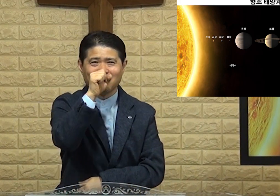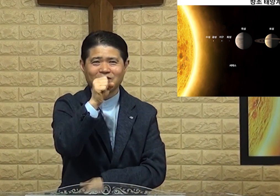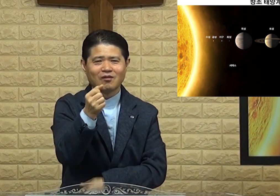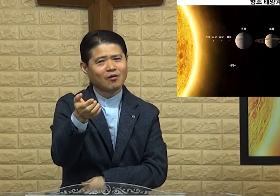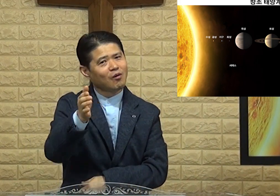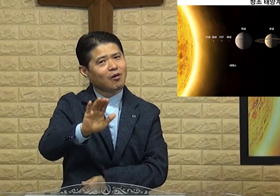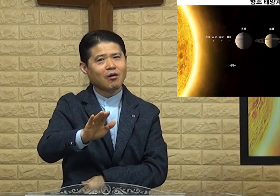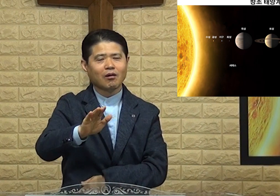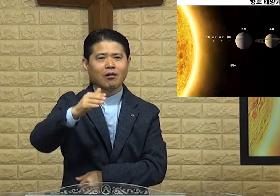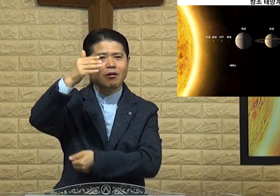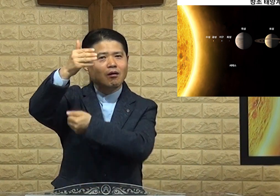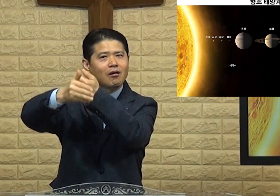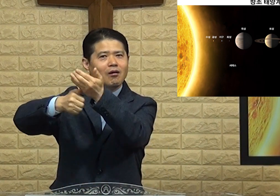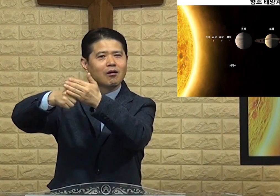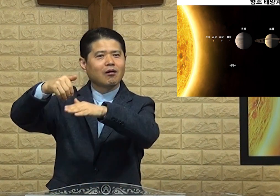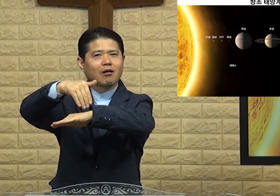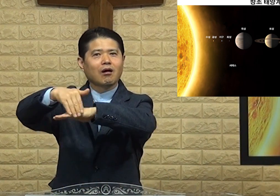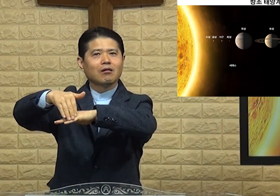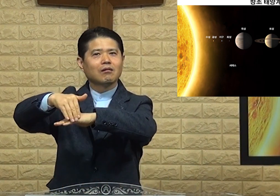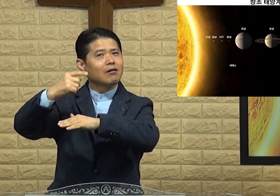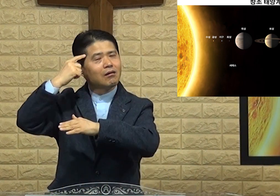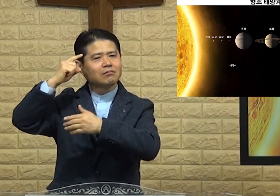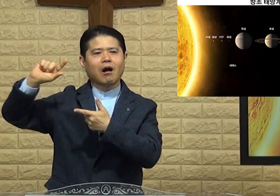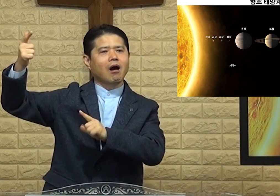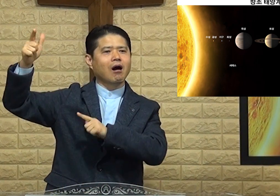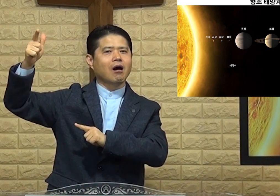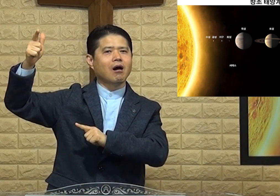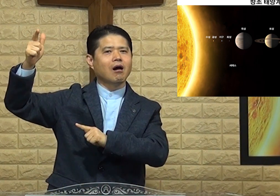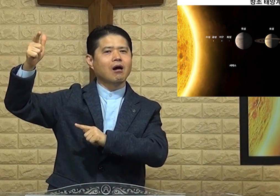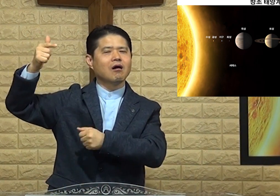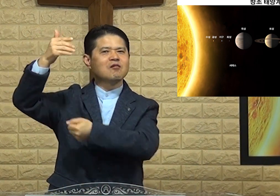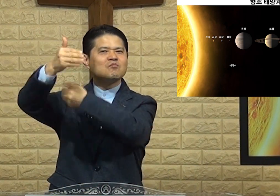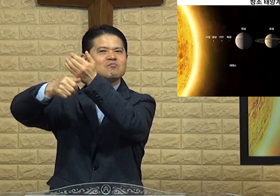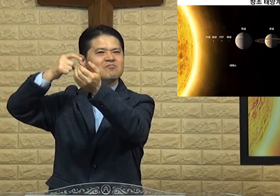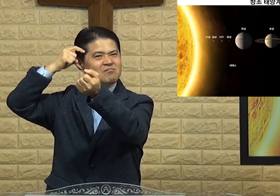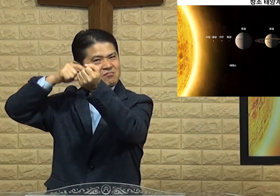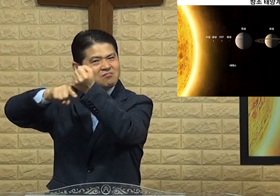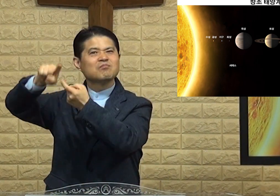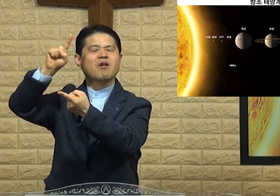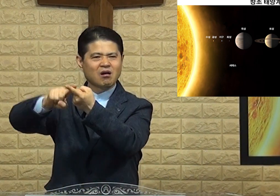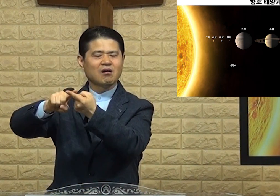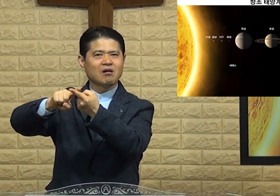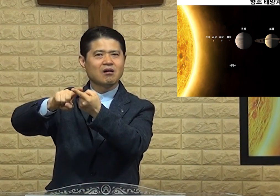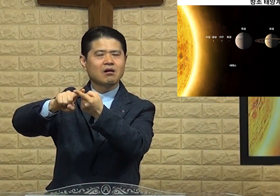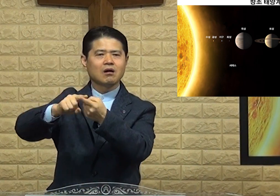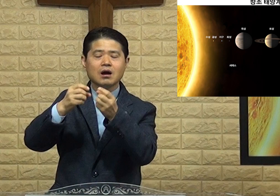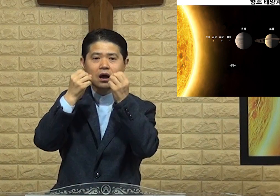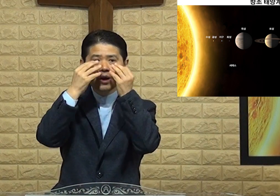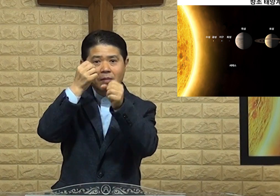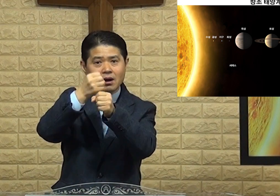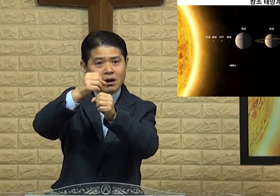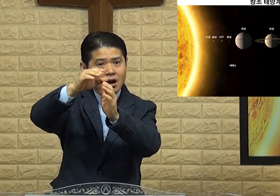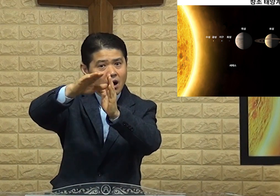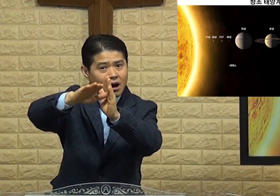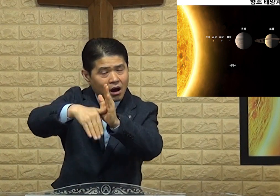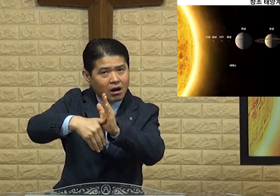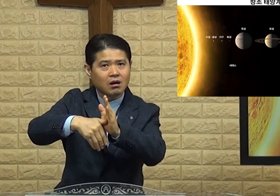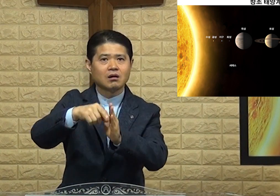은하계로 옮겨서 살 수 있지 않나요? 하나님께서 예비하신 것과 우리와 생각이 다른 것입니다. 새롭게